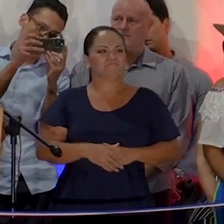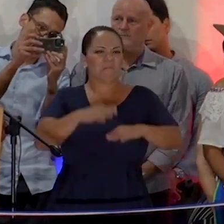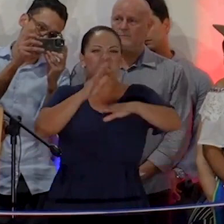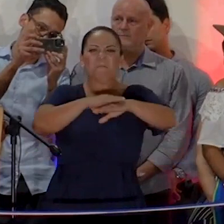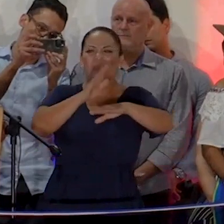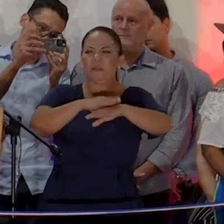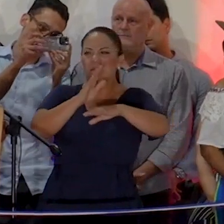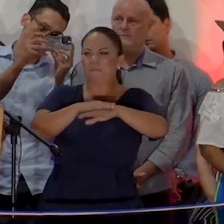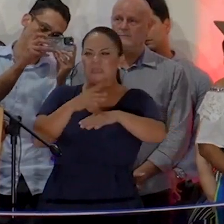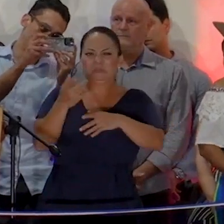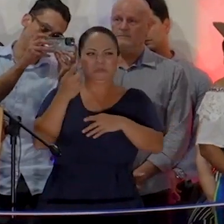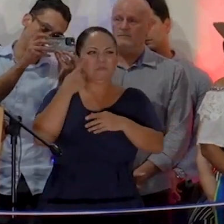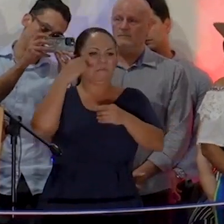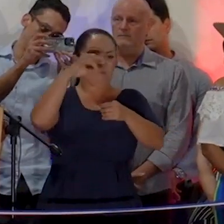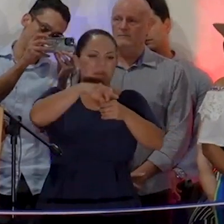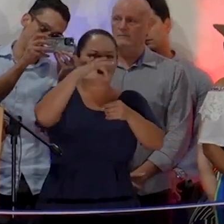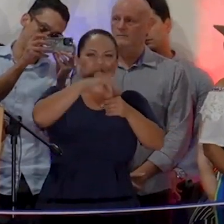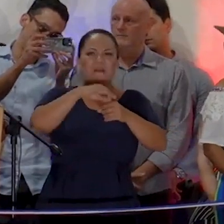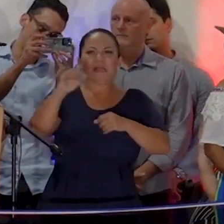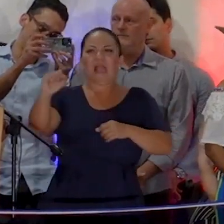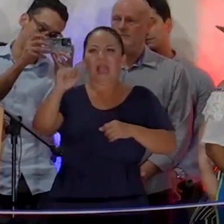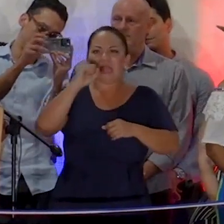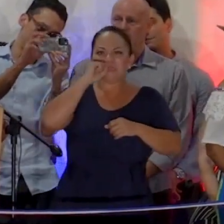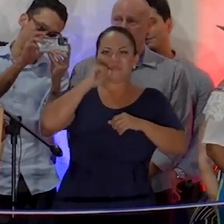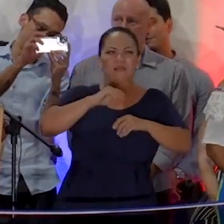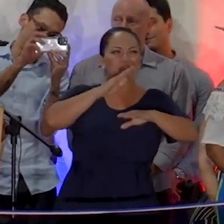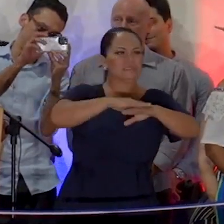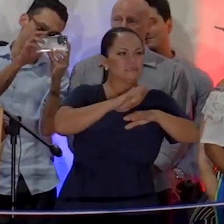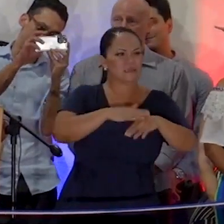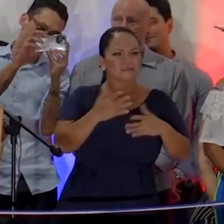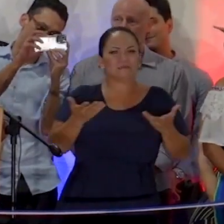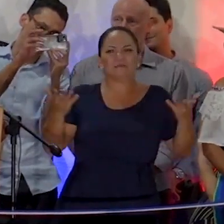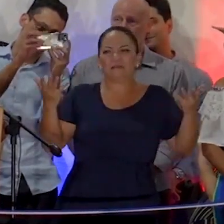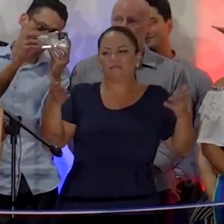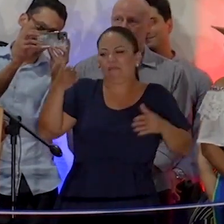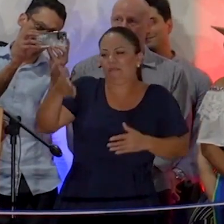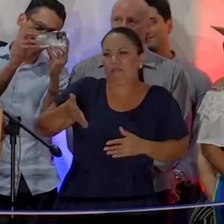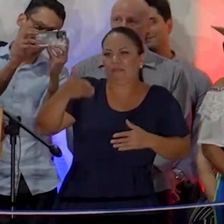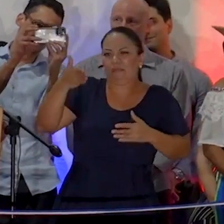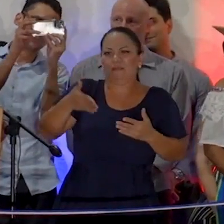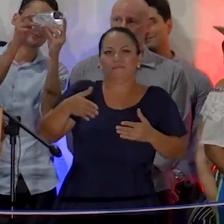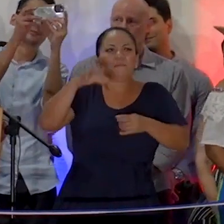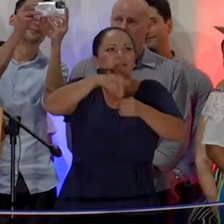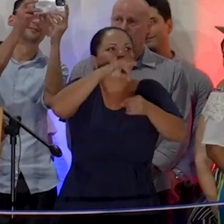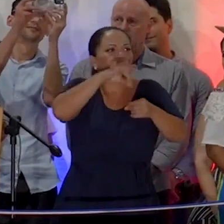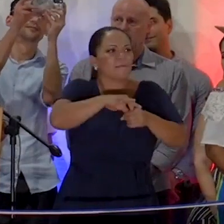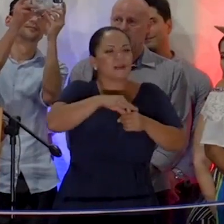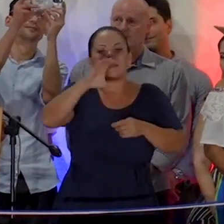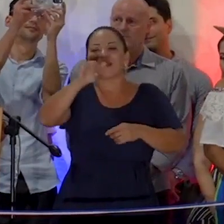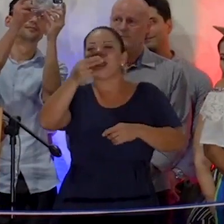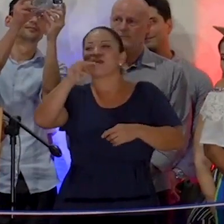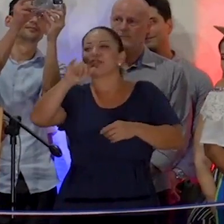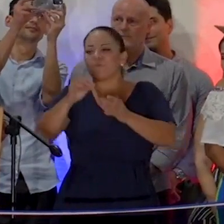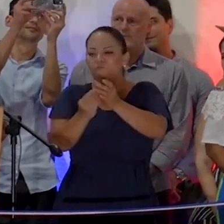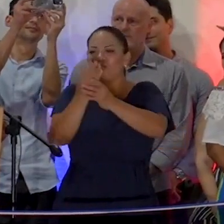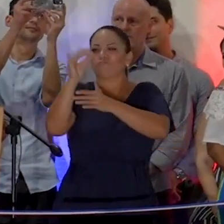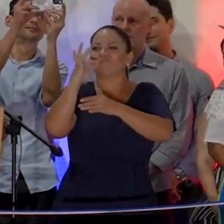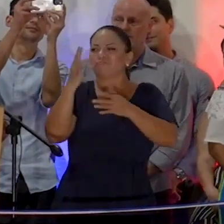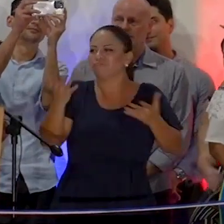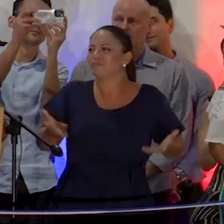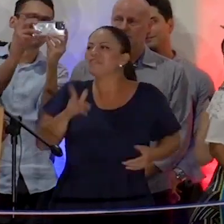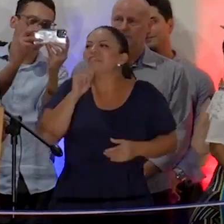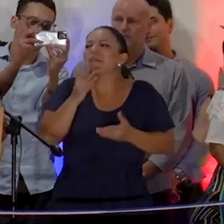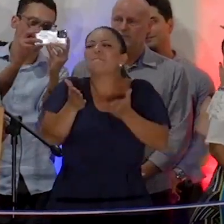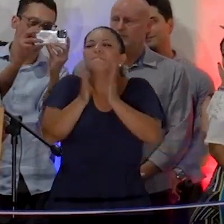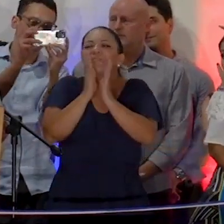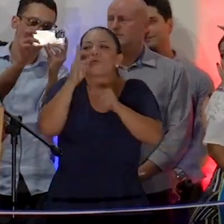Permisos para sembrar cáñamo, licencias para sembrar cáñamo. ¿Quién